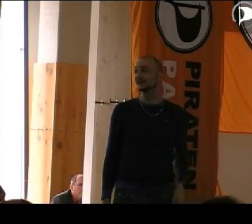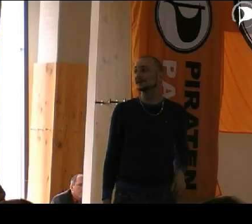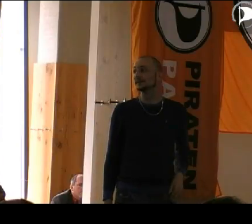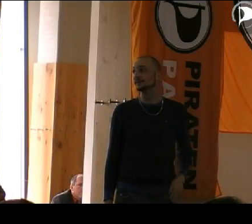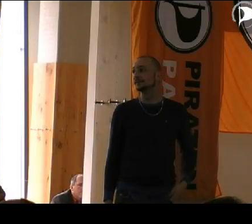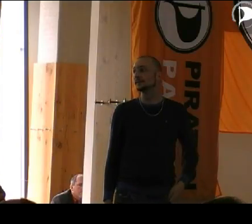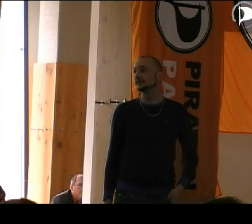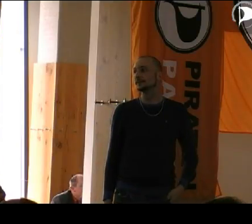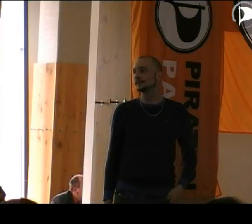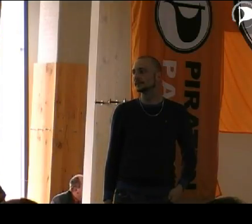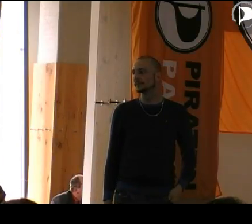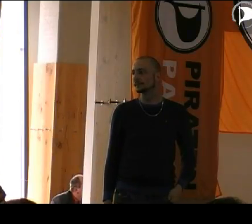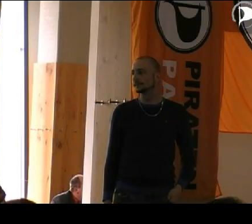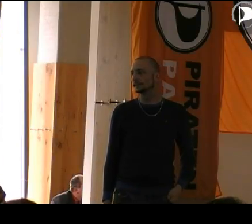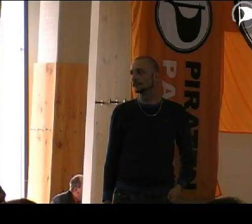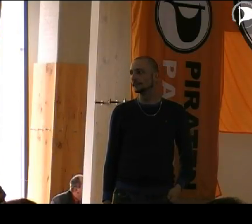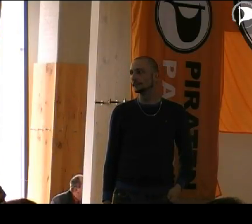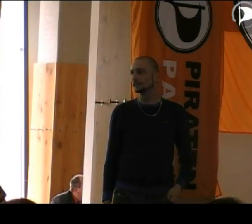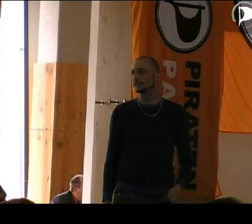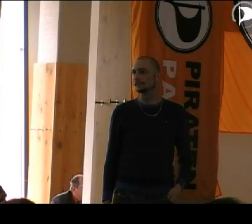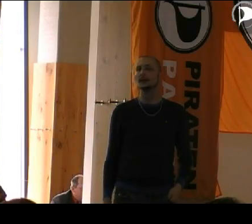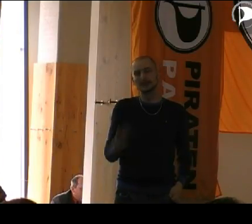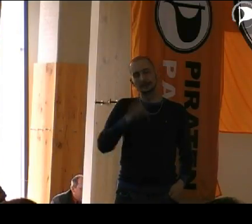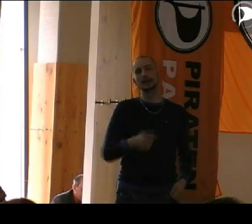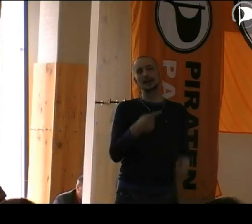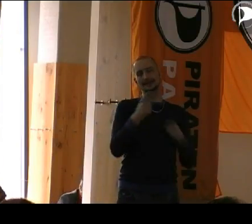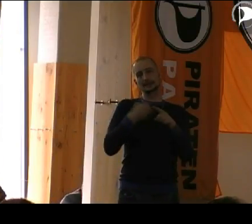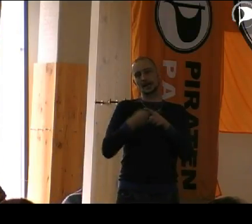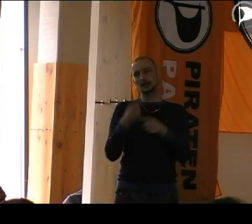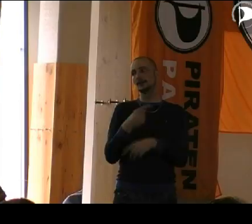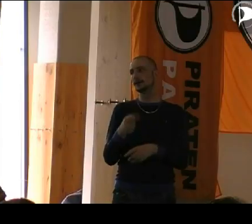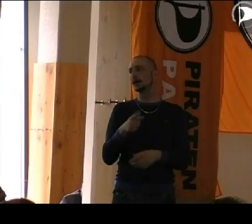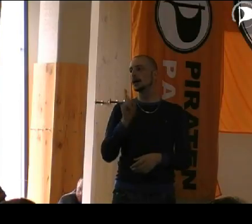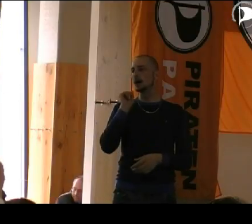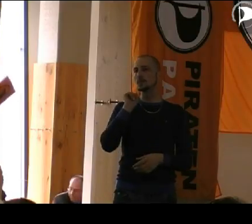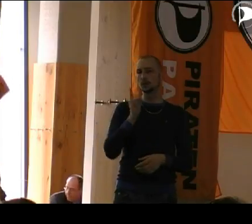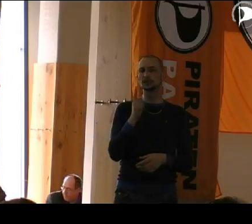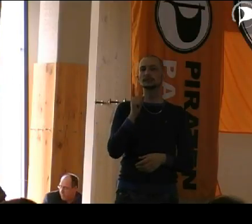dann wäre es nicht also die wirklich auszahlen lassen wollen weil im 100